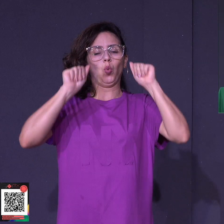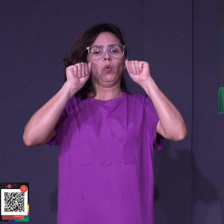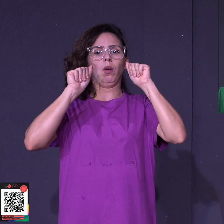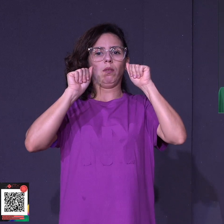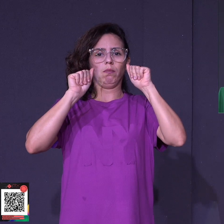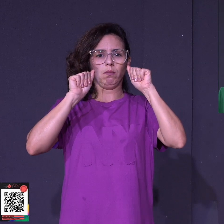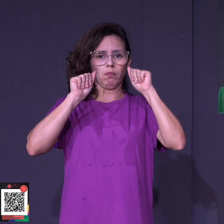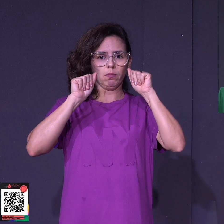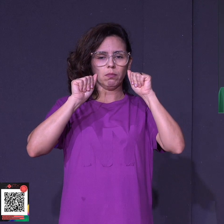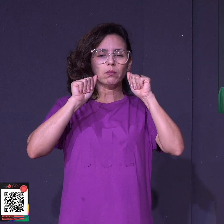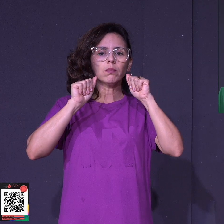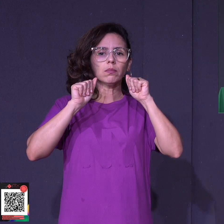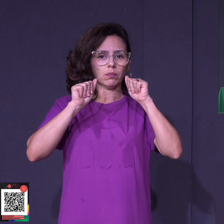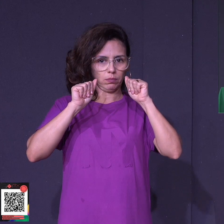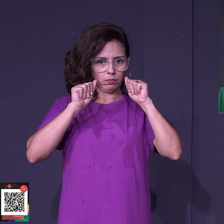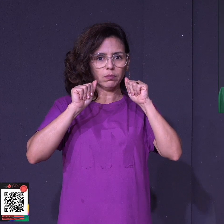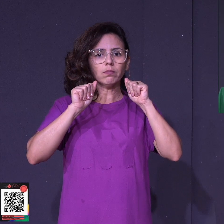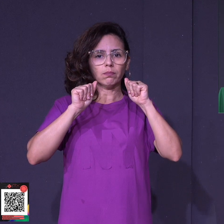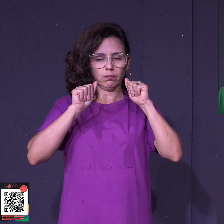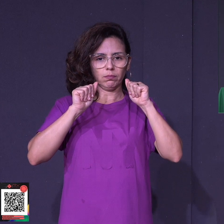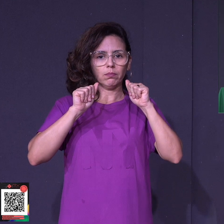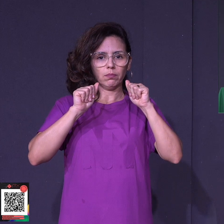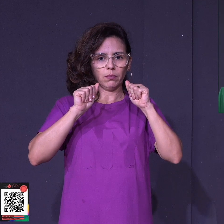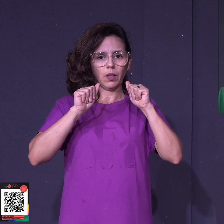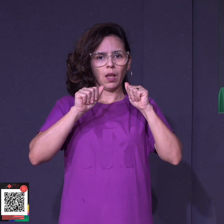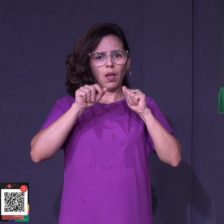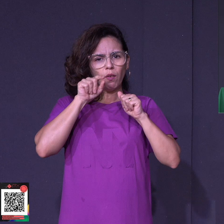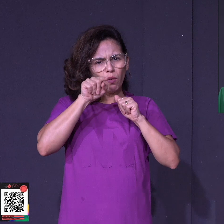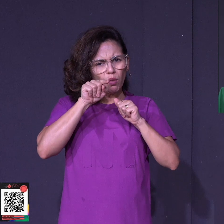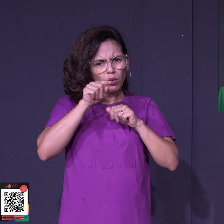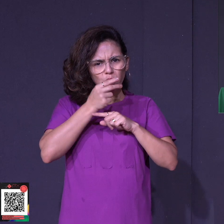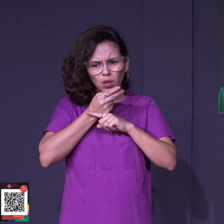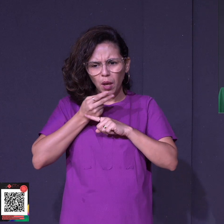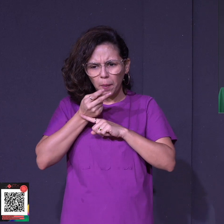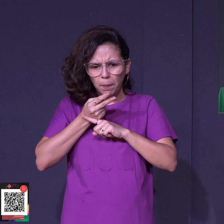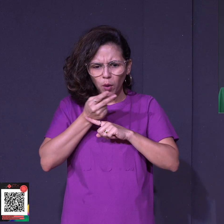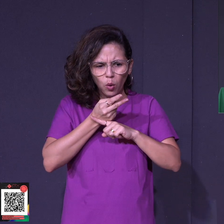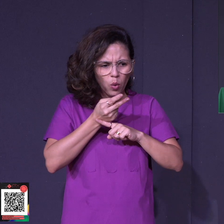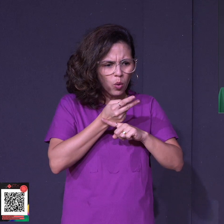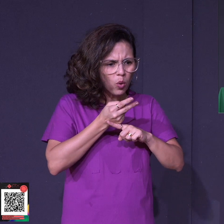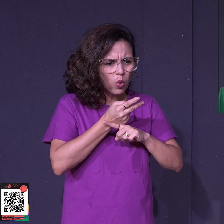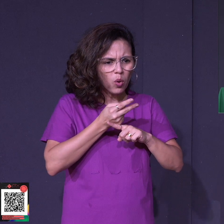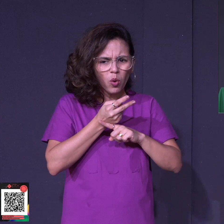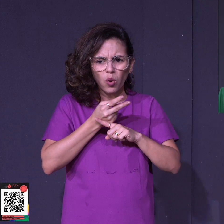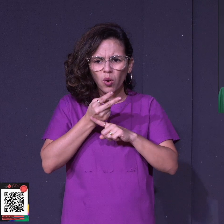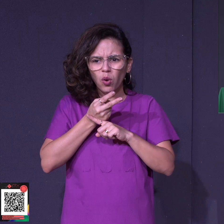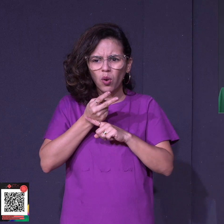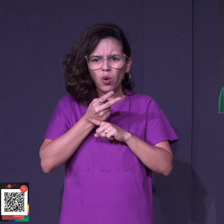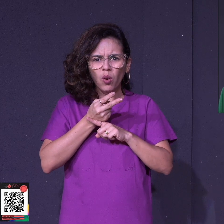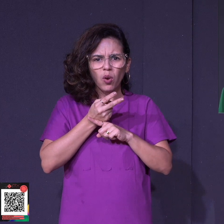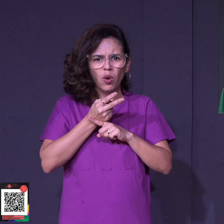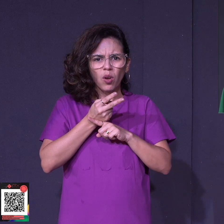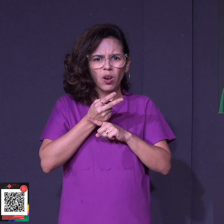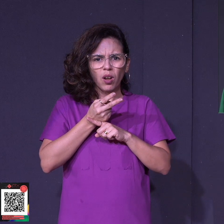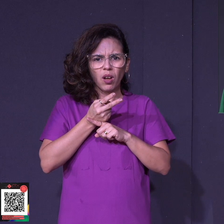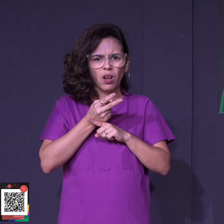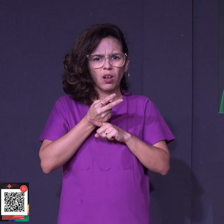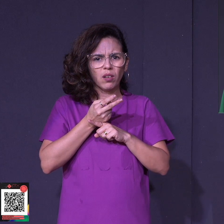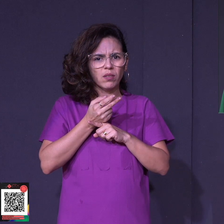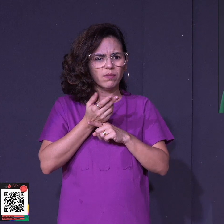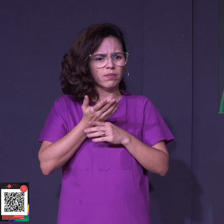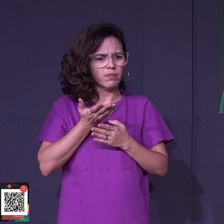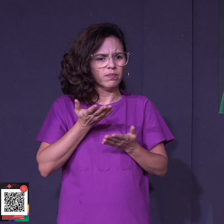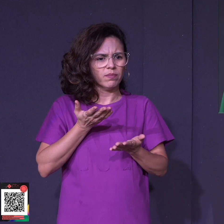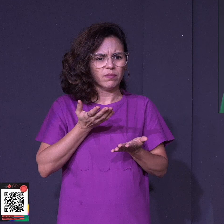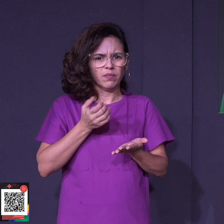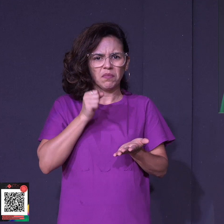diz. Amados, nunca procurem vingar-se, mas deixem